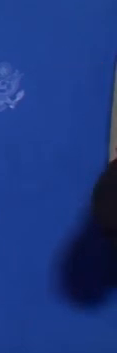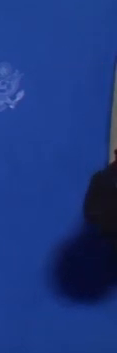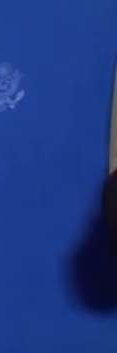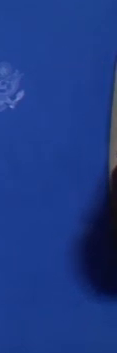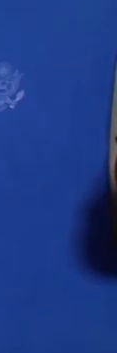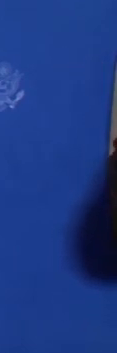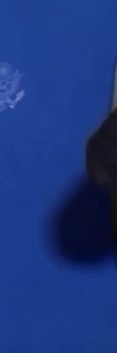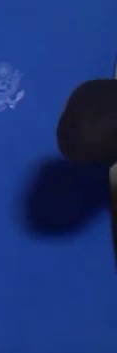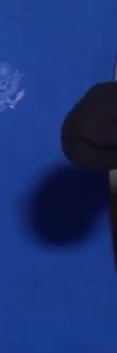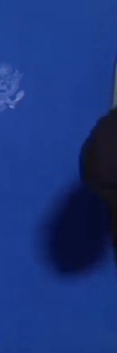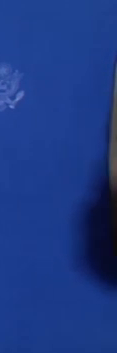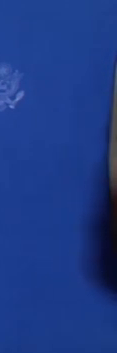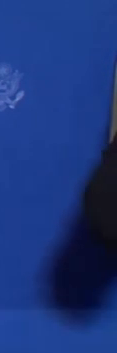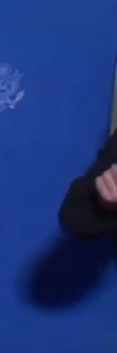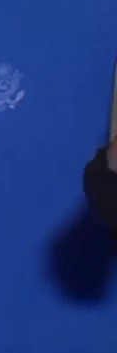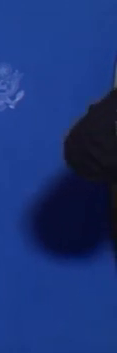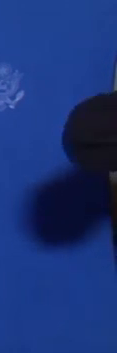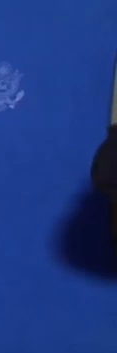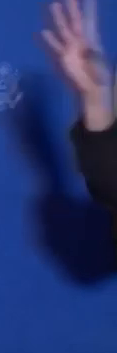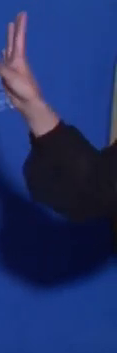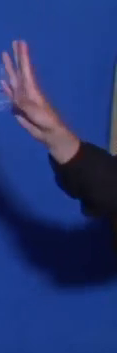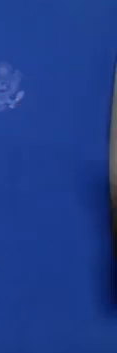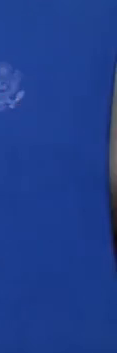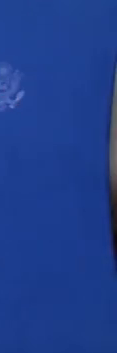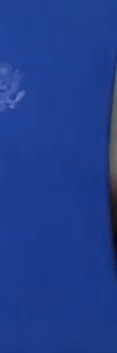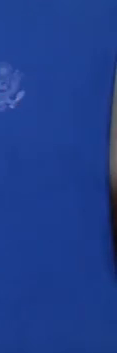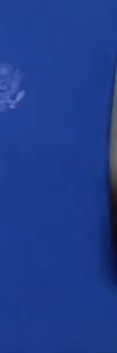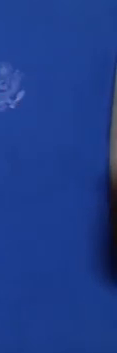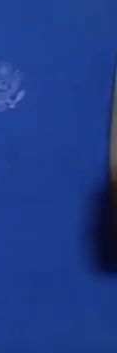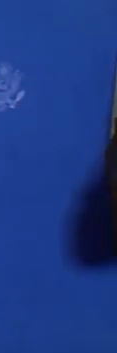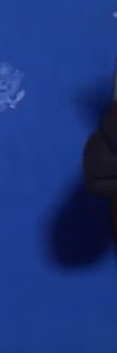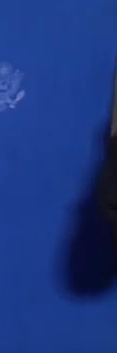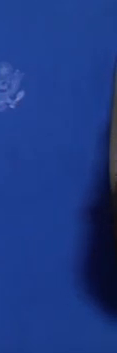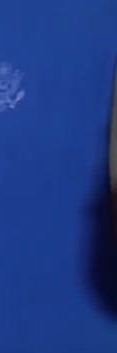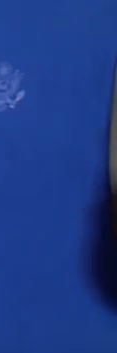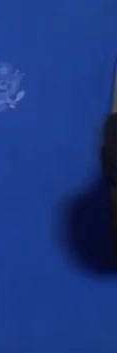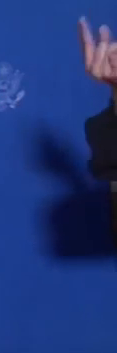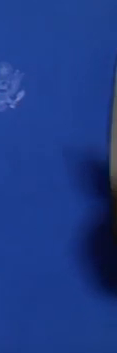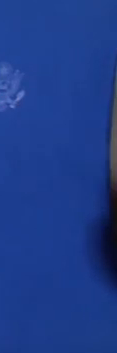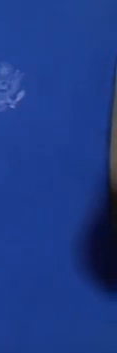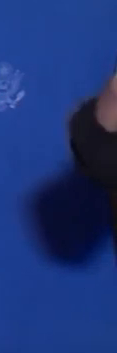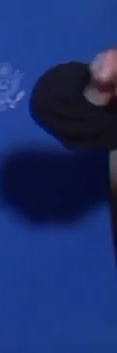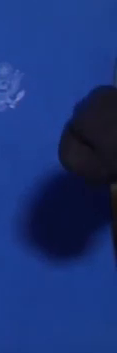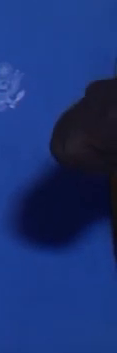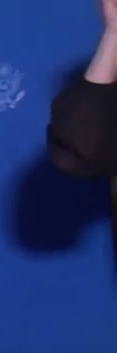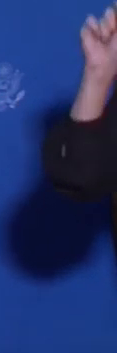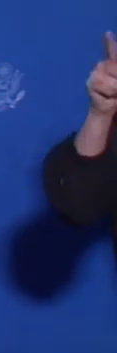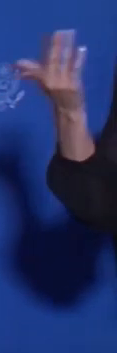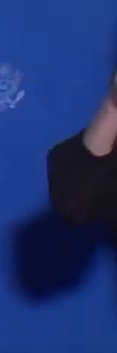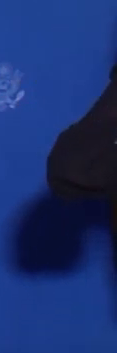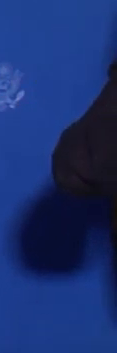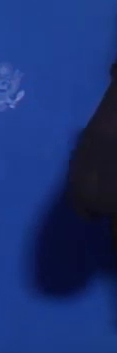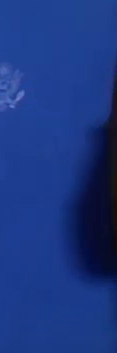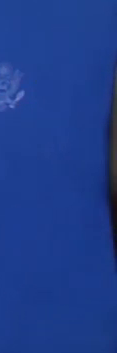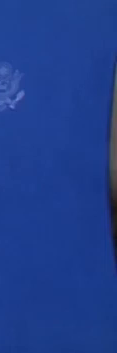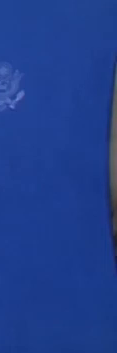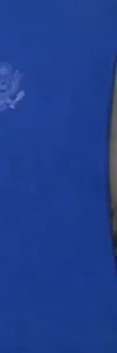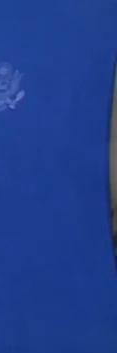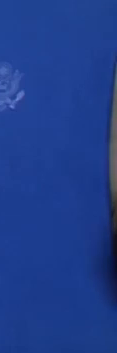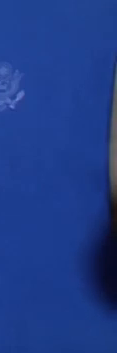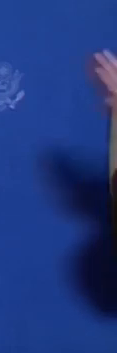Listo significa para todos. Si alguien le pide algo, si alguien le pregunta algo, es hora de irnos,